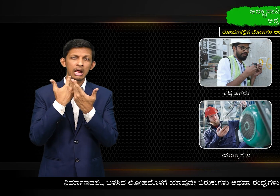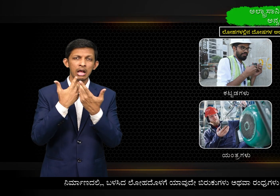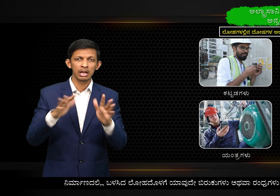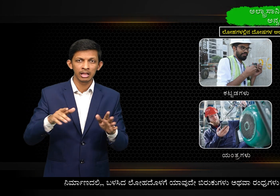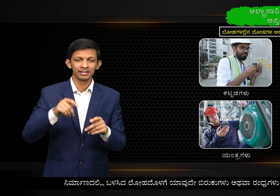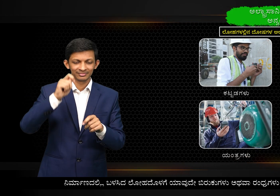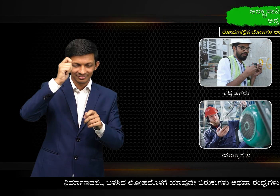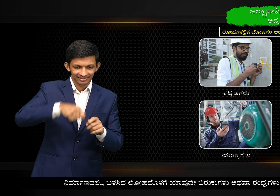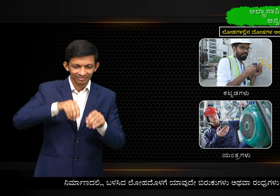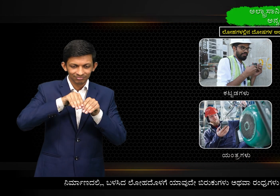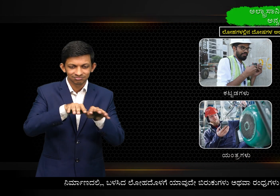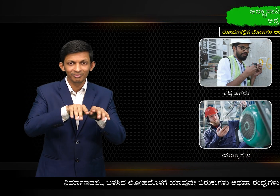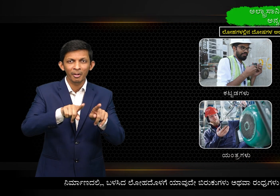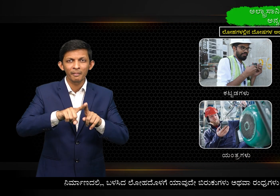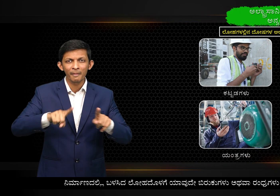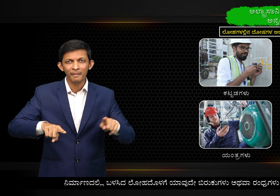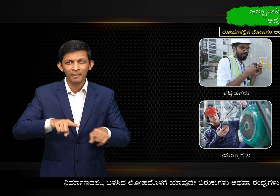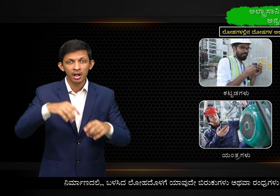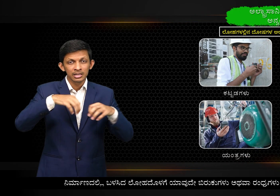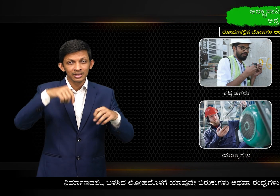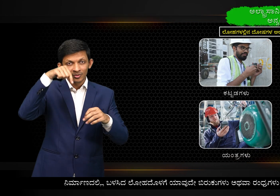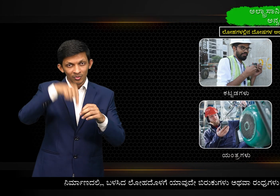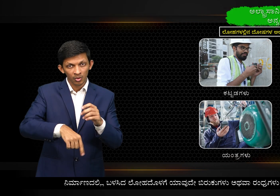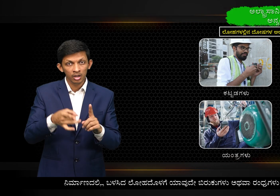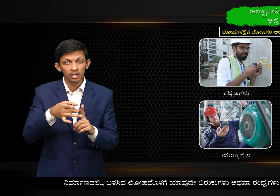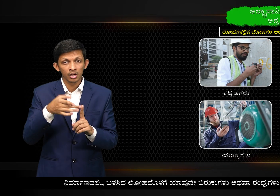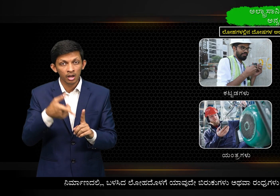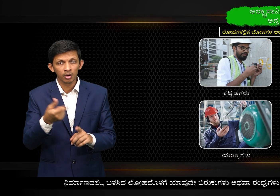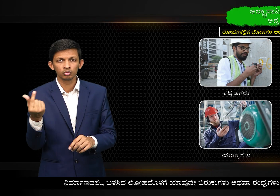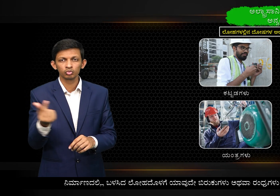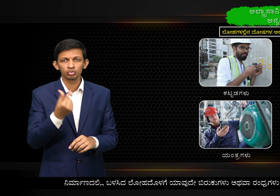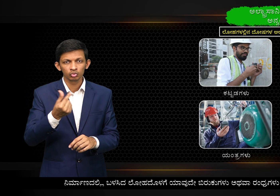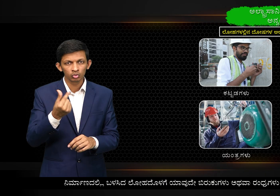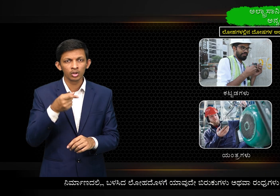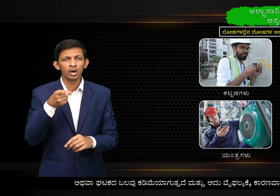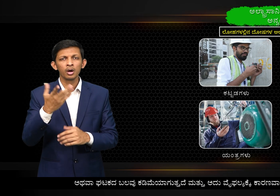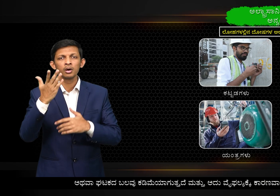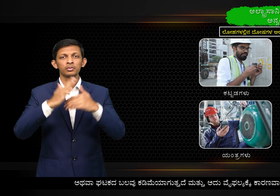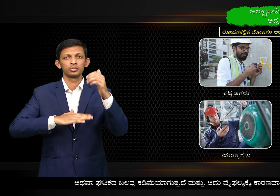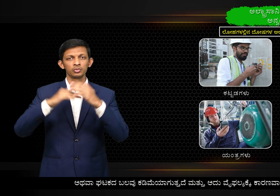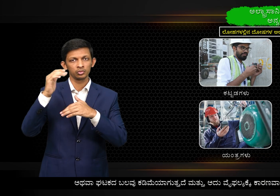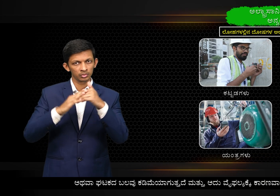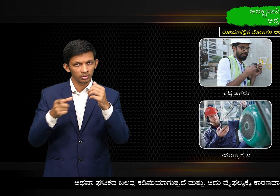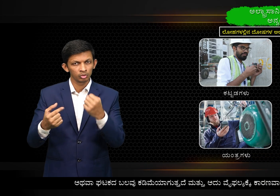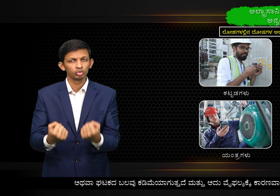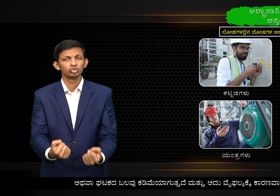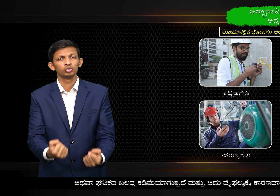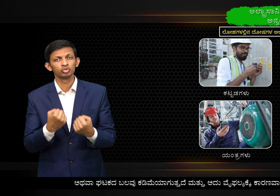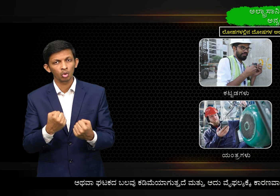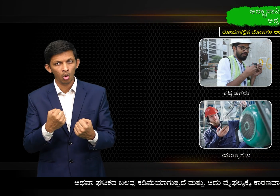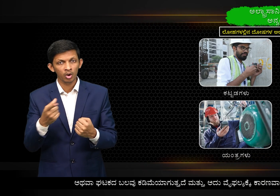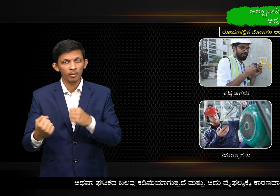ನಿರ್ಮಾಣದಲ್ಲಿ ಬಳಸಿದ ಲೋಹದೊಳಗೆ ಯಾವುದೇ ಬಿರುಕುಗಳು ಅಥವಾ ರಂಧ್ರಗಳು ಇದ್ದರೆ ರಚನೆ ಅಥವಾ ಘಟಕದ